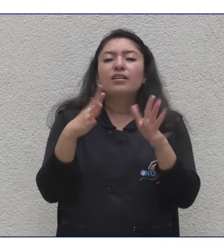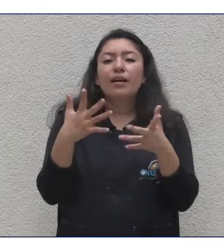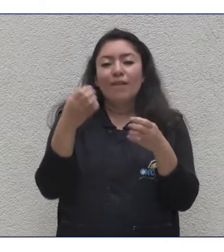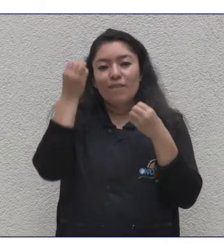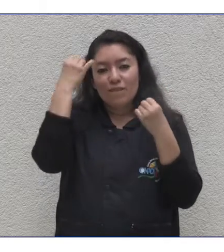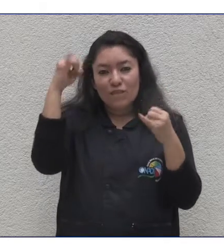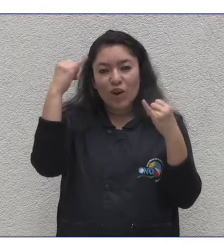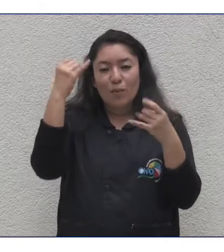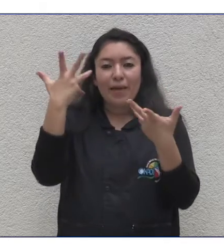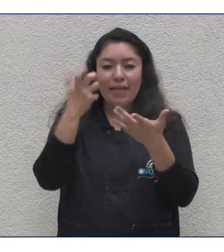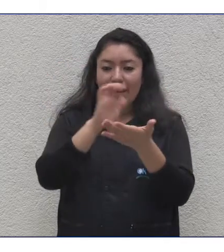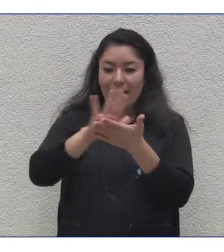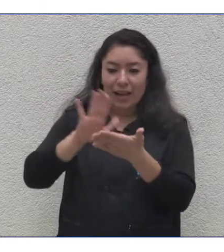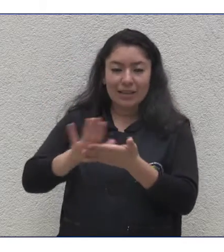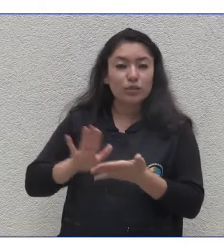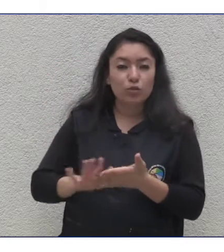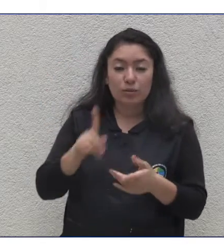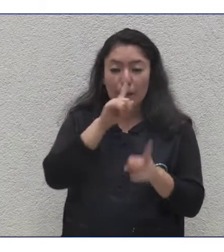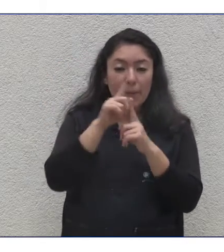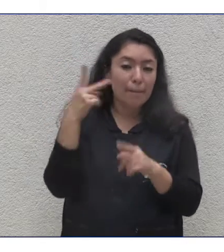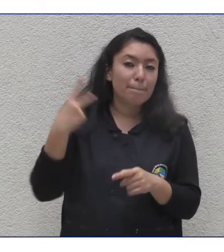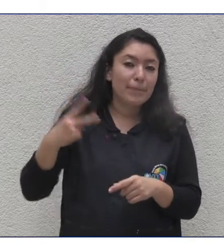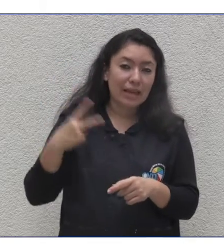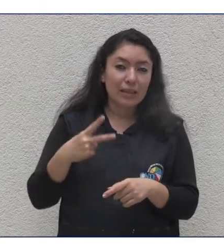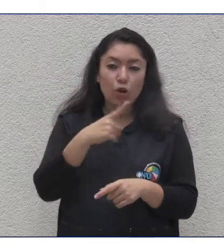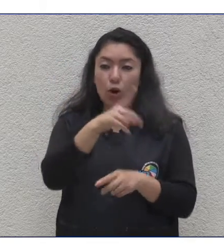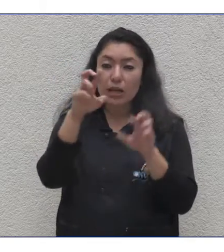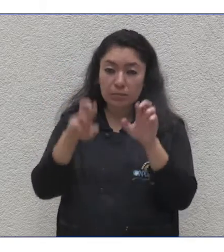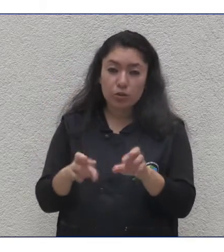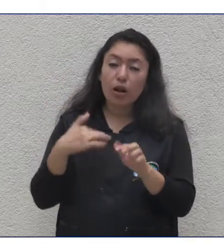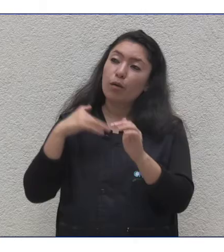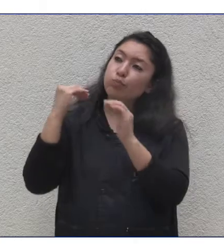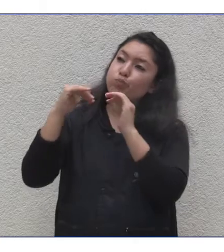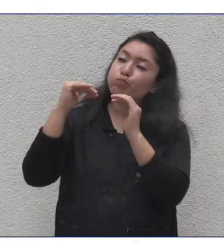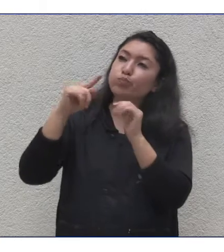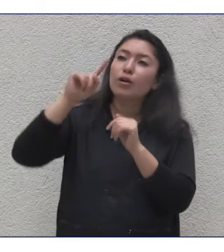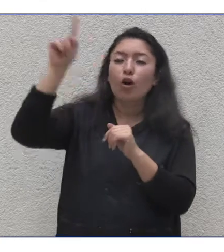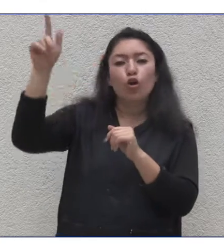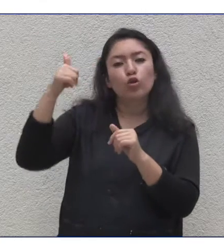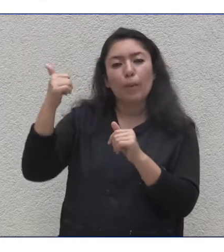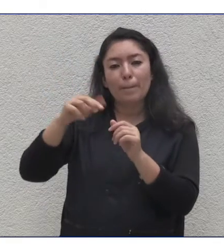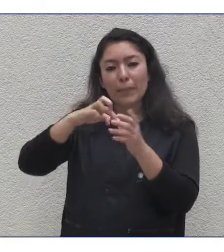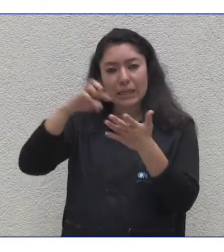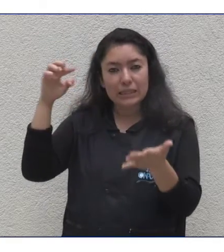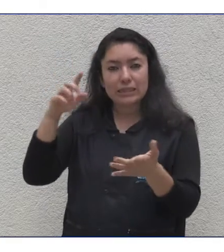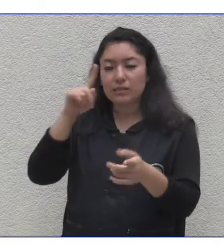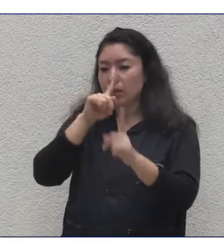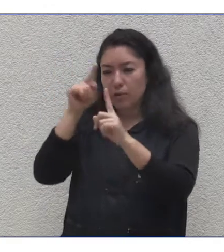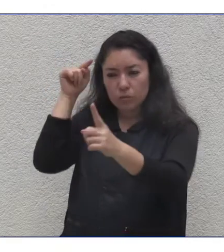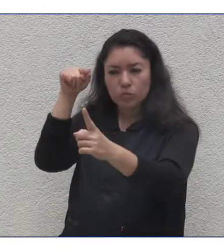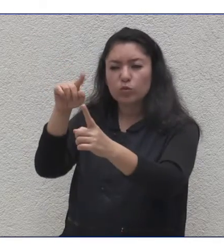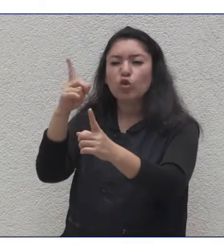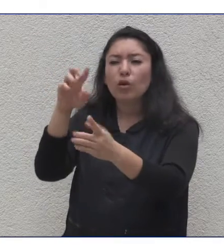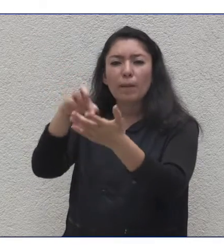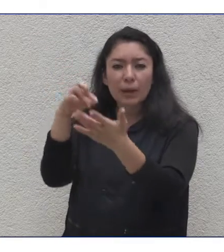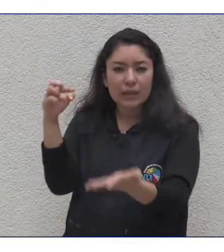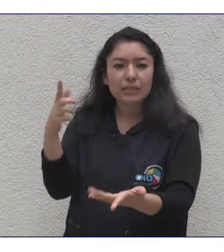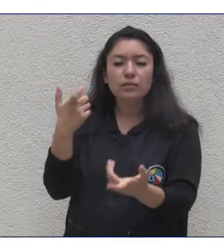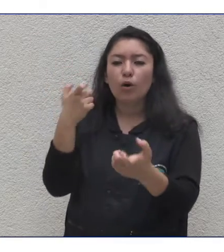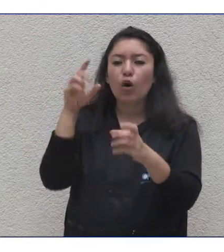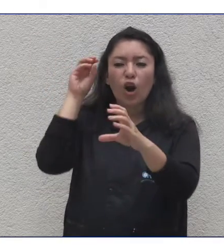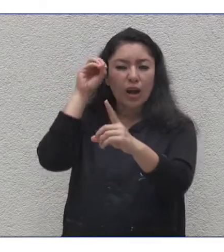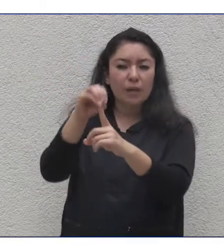de los gastos y viáticos de las delegaciones de cada institución al exterior del país, así como el destino, objetivos y